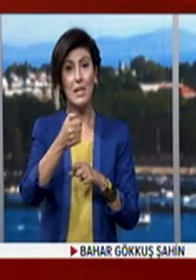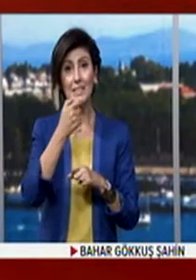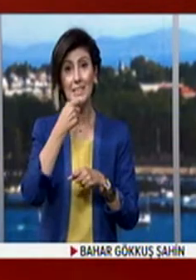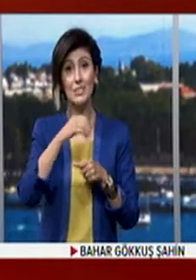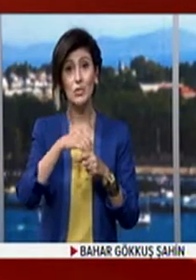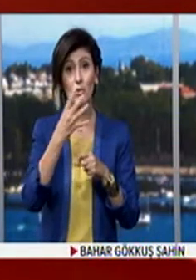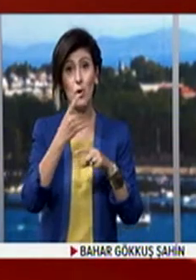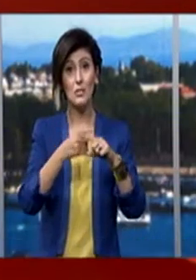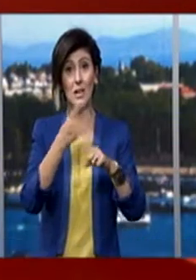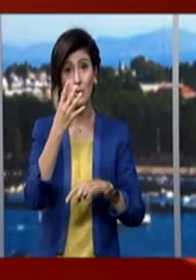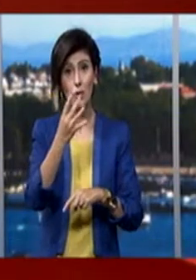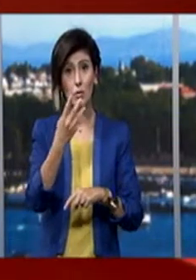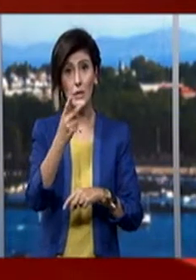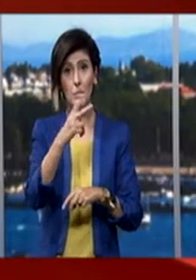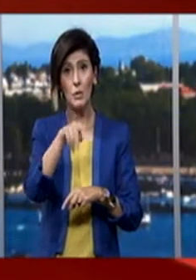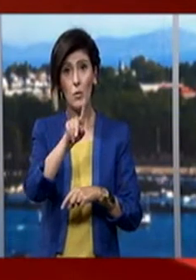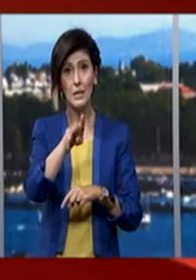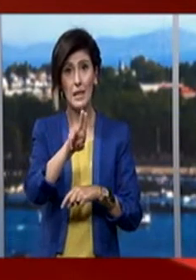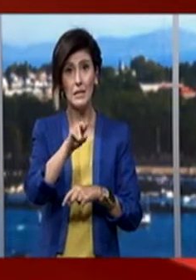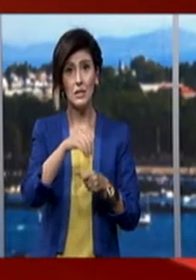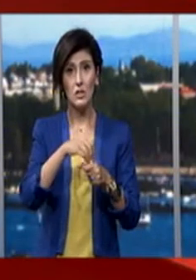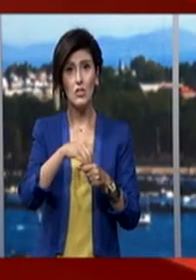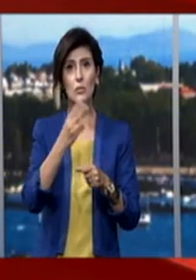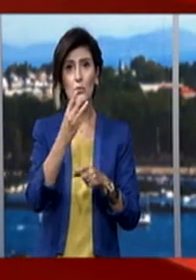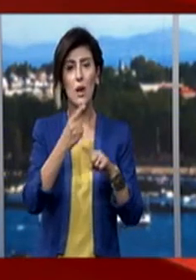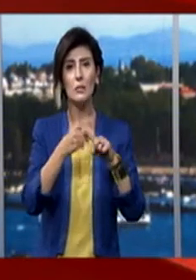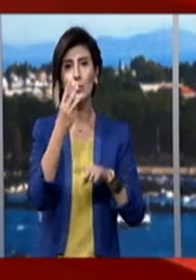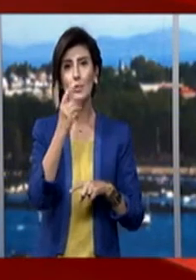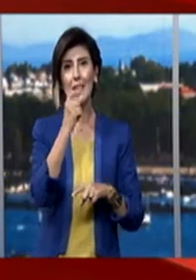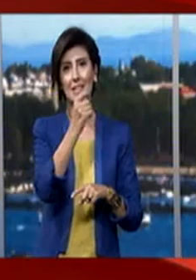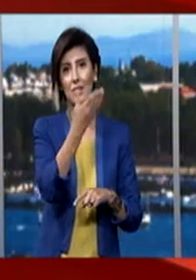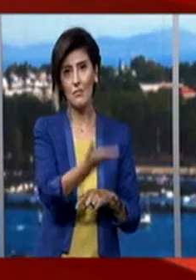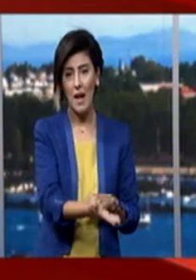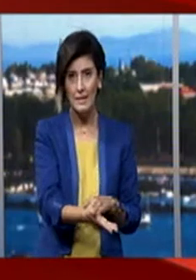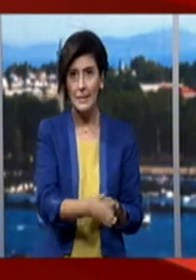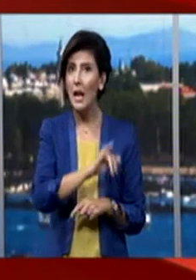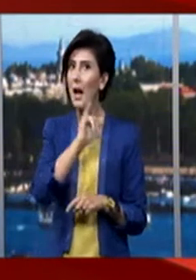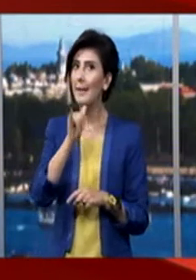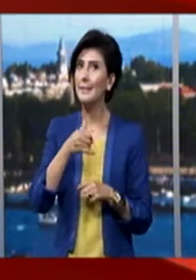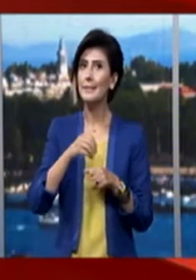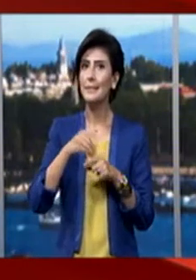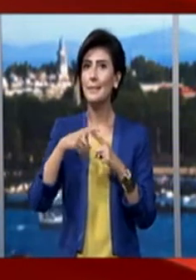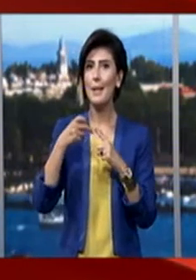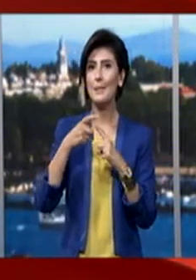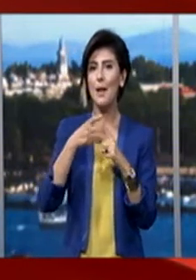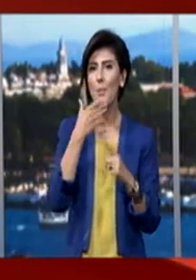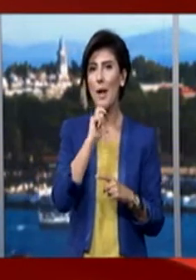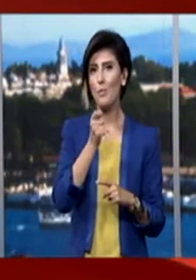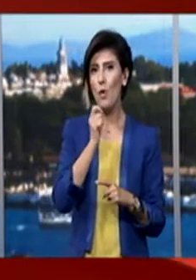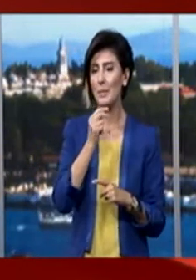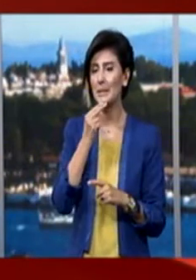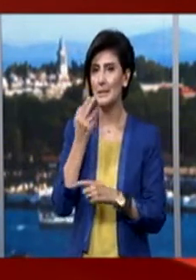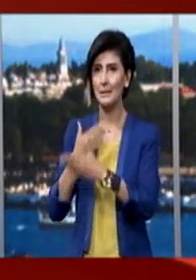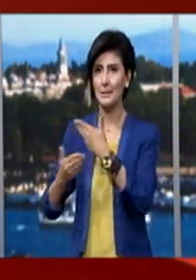yılı için 4+4, 2017 yılı içinse 3+3 teklifini sundu. Ayrıntıları TRT Haber muhabiri